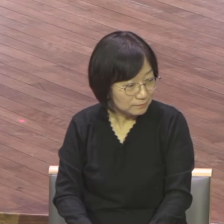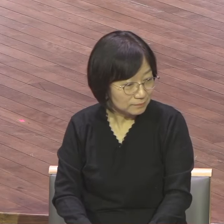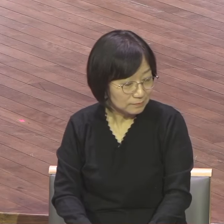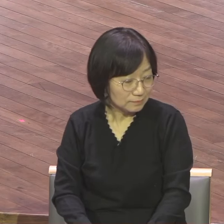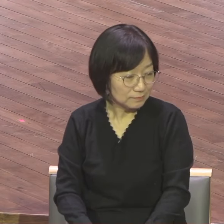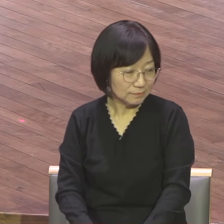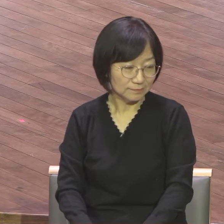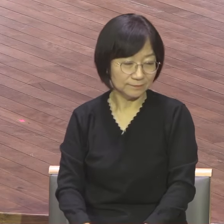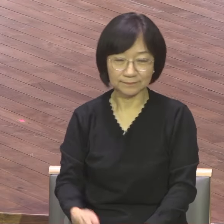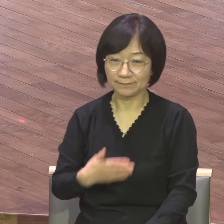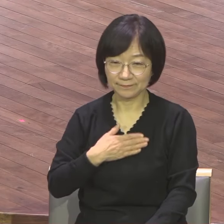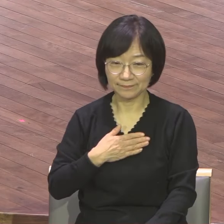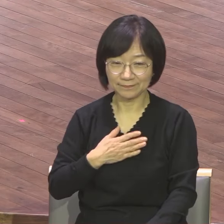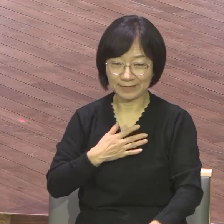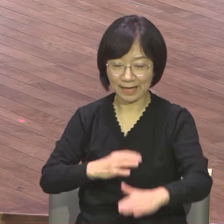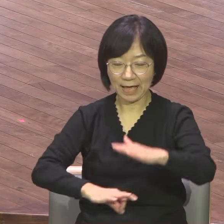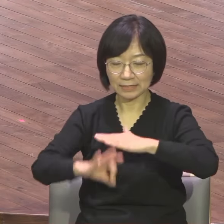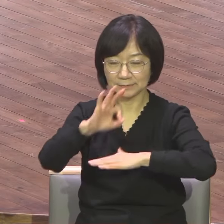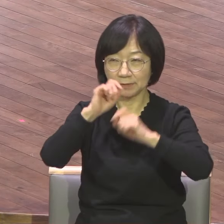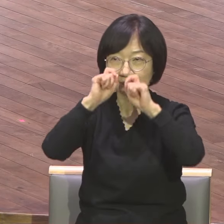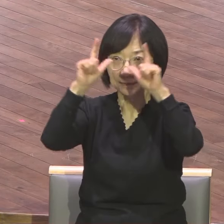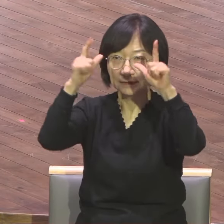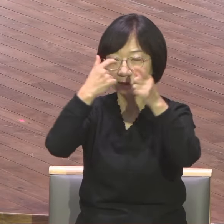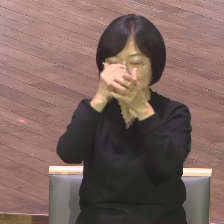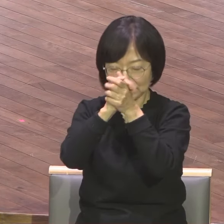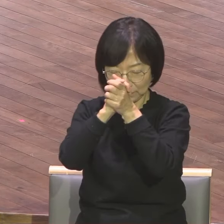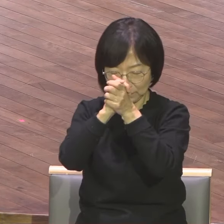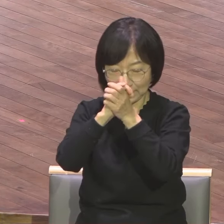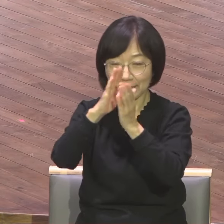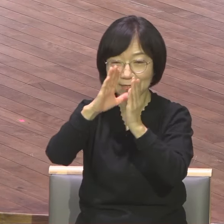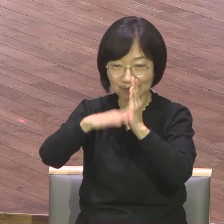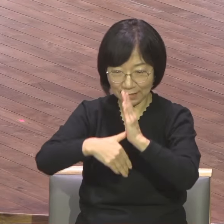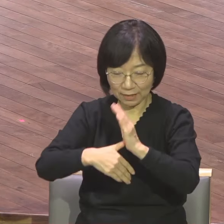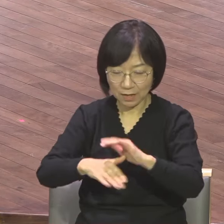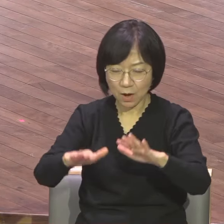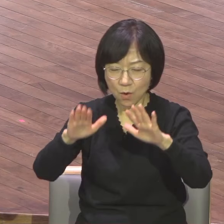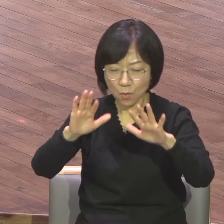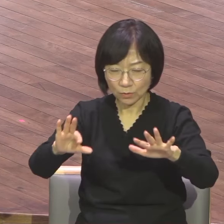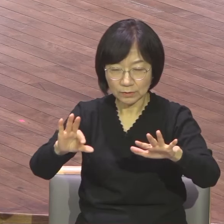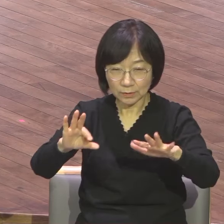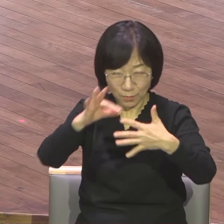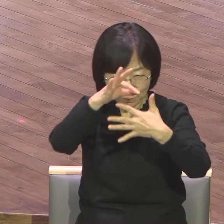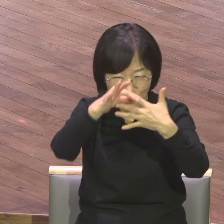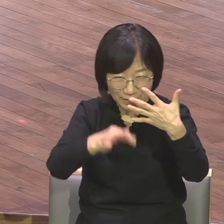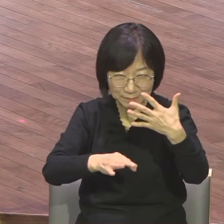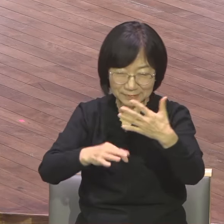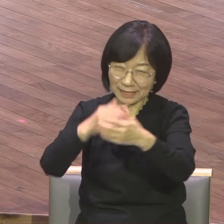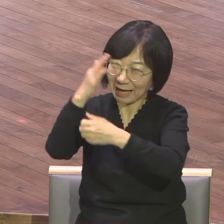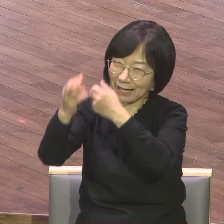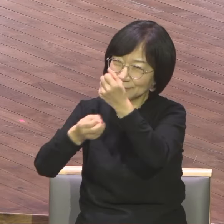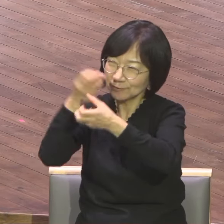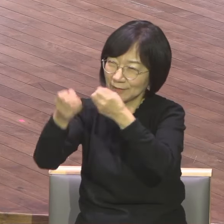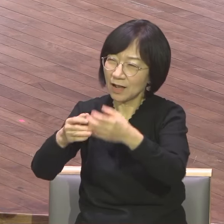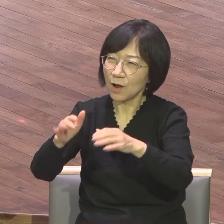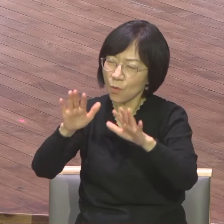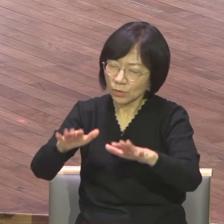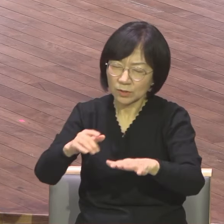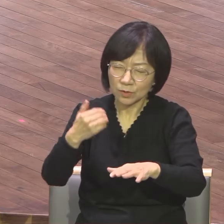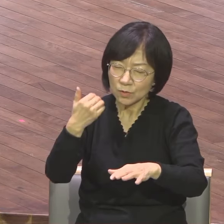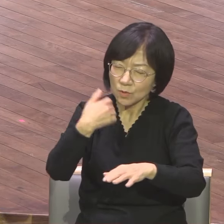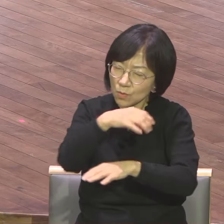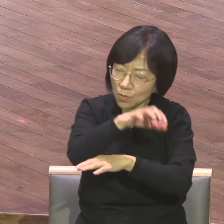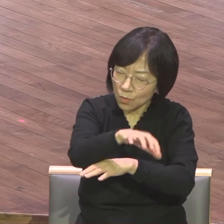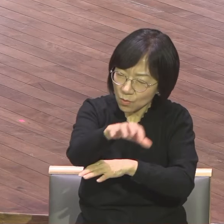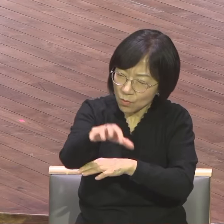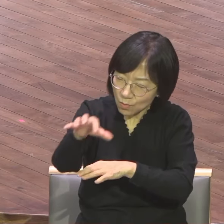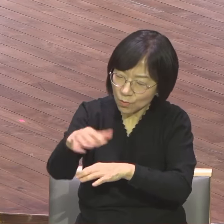아침에 기도할 때요. 아침 기도할 때 오늘 일정을 쫙 하나님 아릅니다. 오늘 어디가 누구 만나